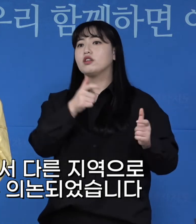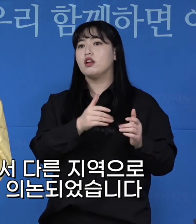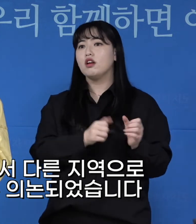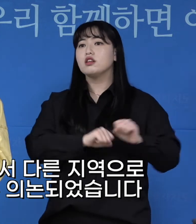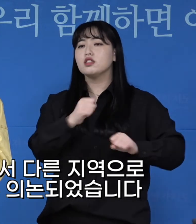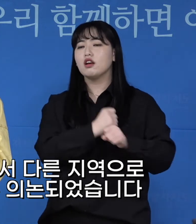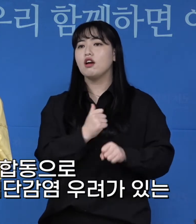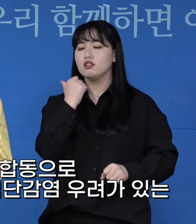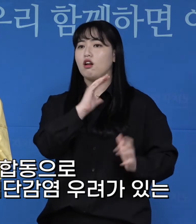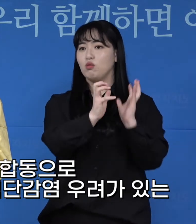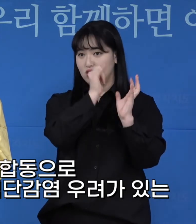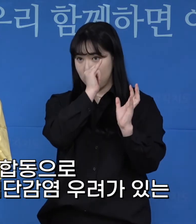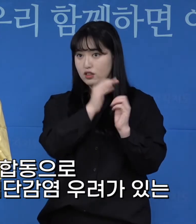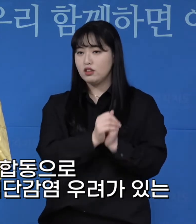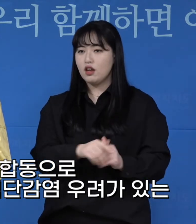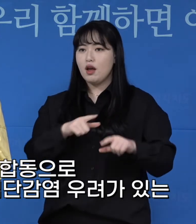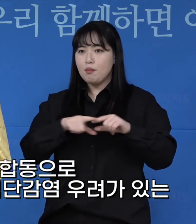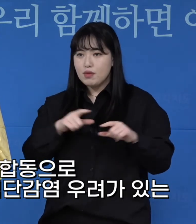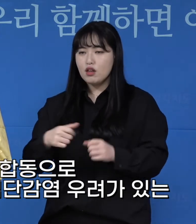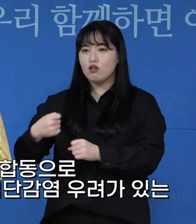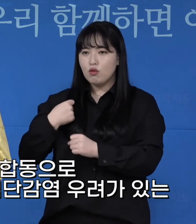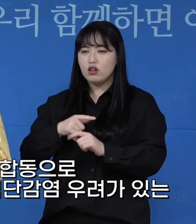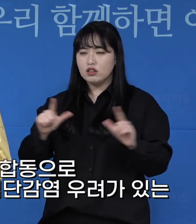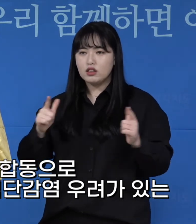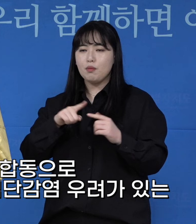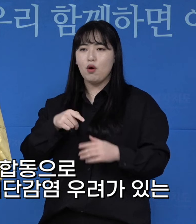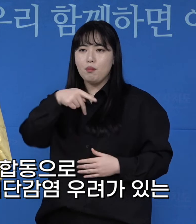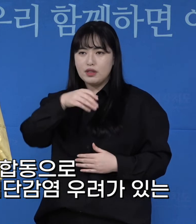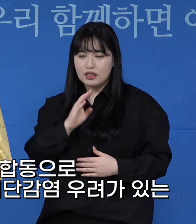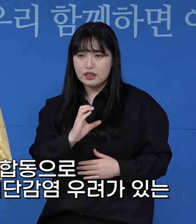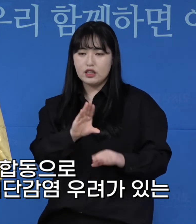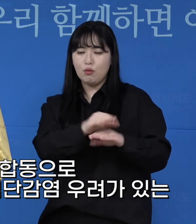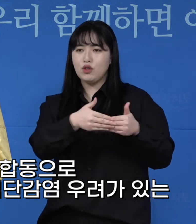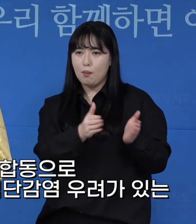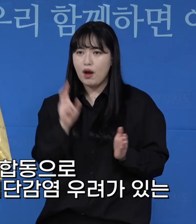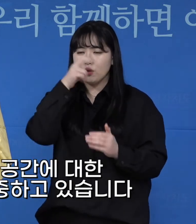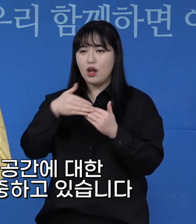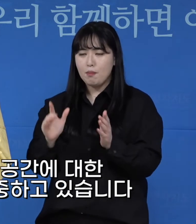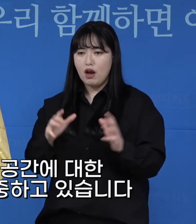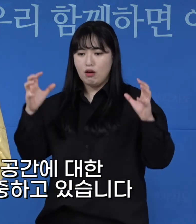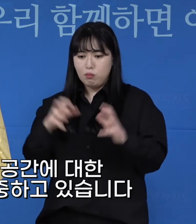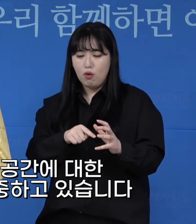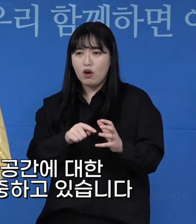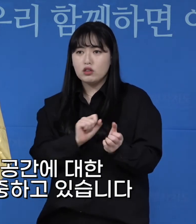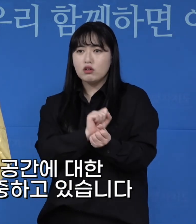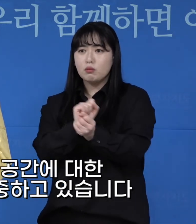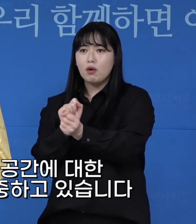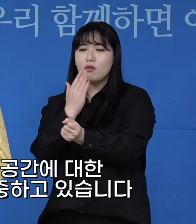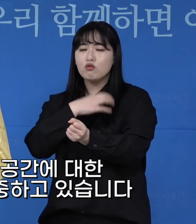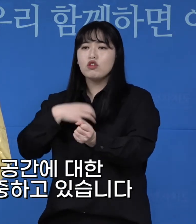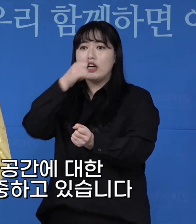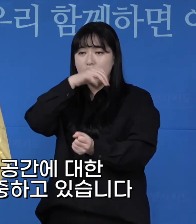되었습니다. 민관군 합동으로 PC방, 노래방 등 집단 감염 우려가 있는 소규모 밀집 공간에